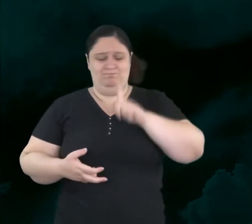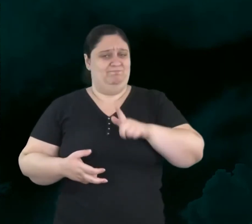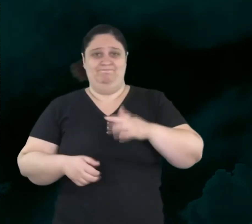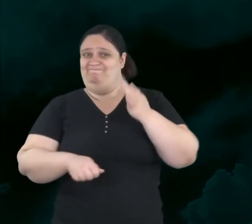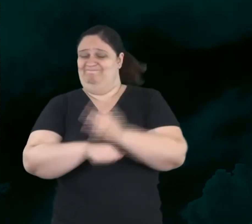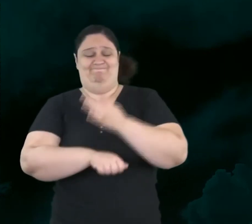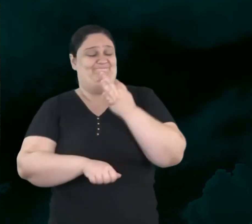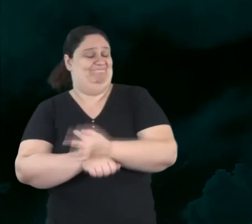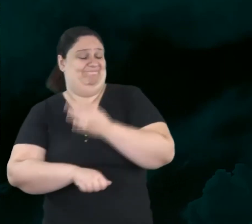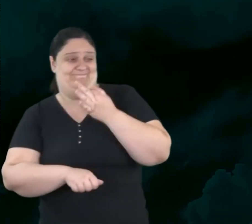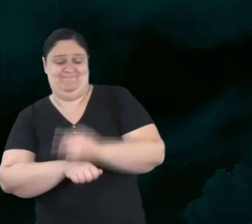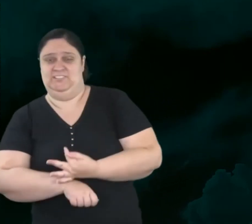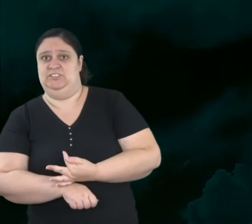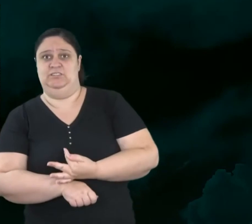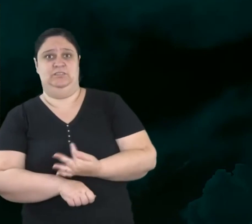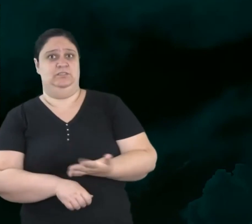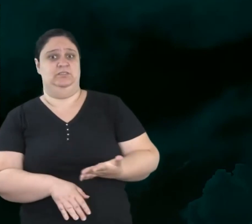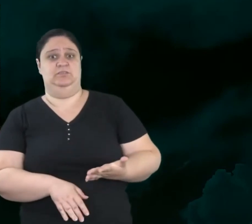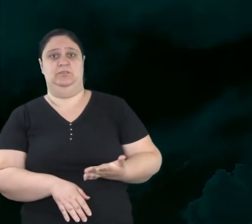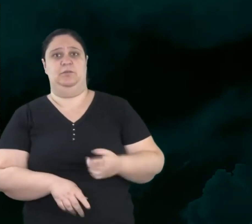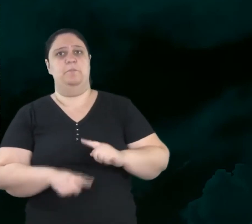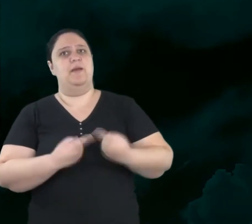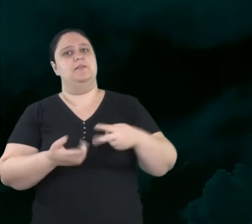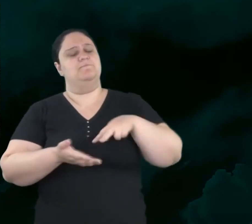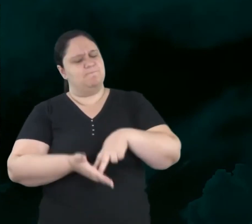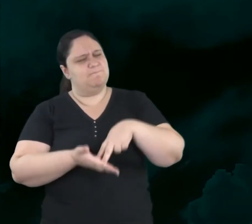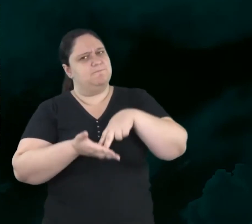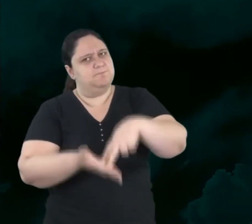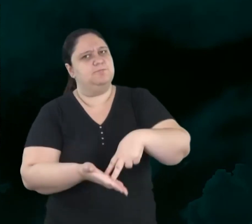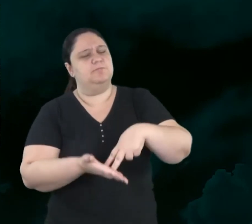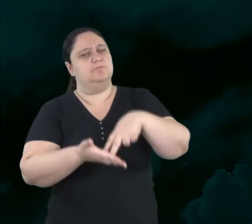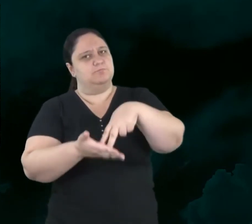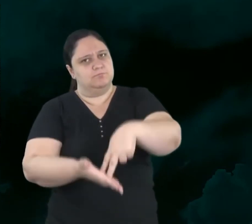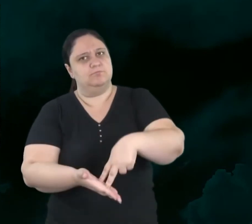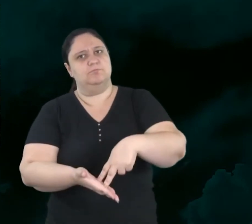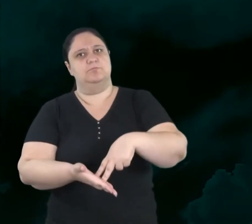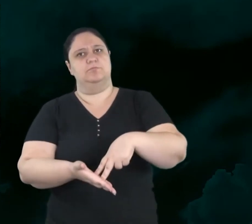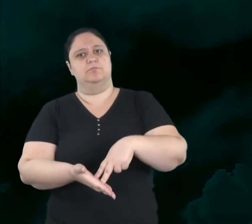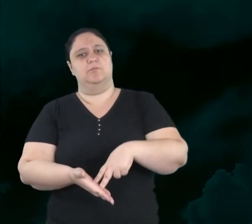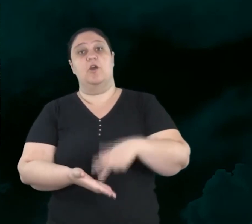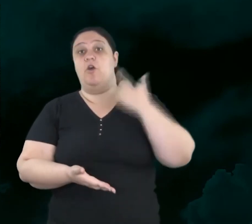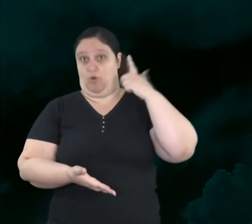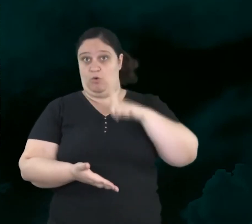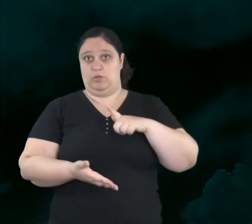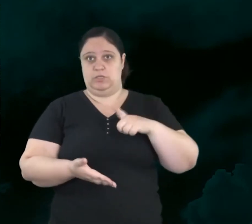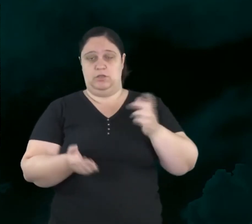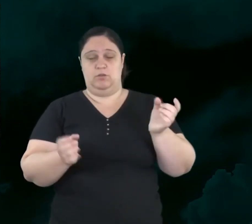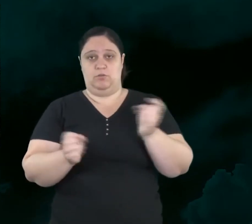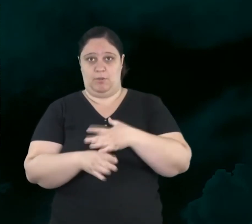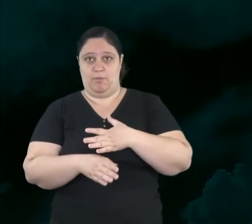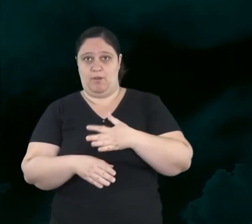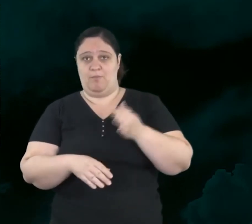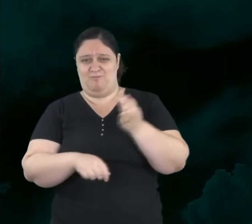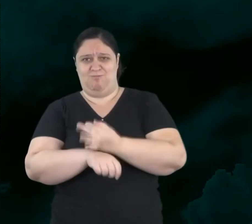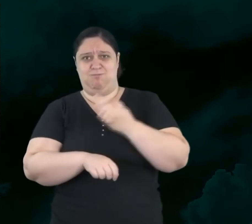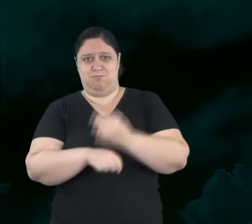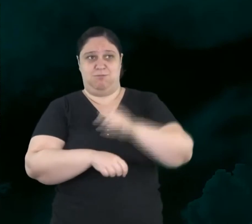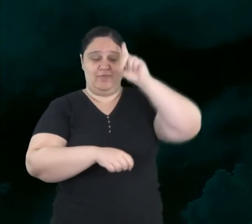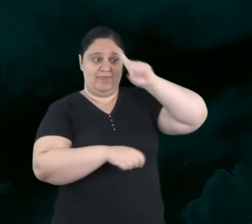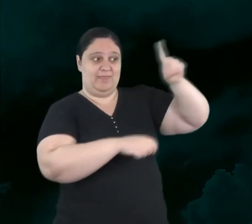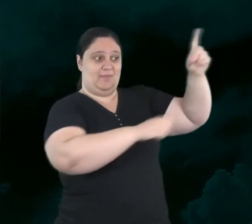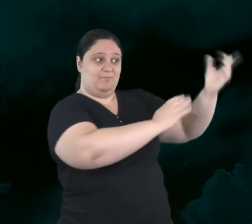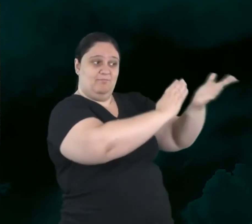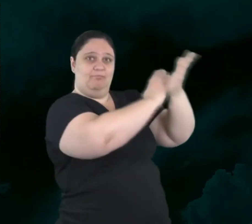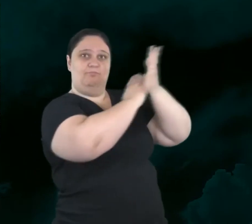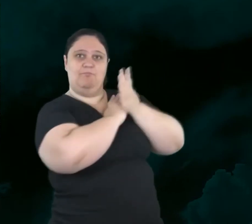suportar. Mas persevere que se você conseguir passar por essa situação difícil, Deus vai